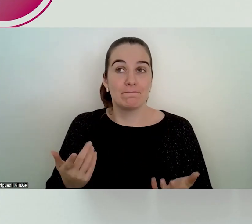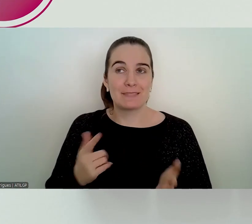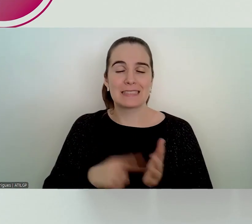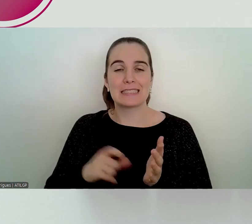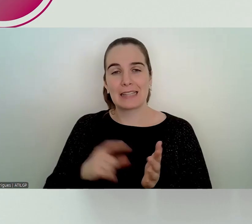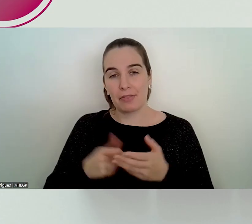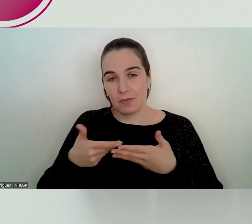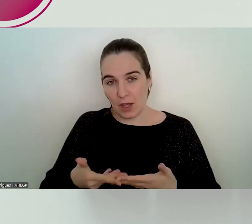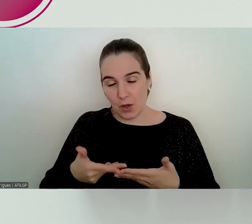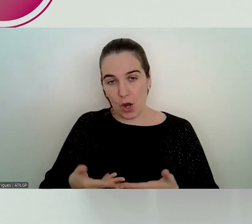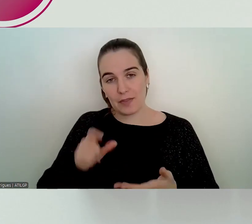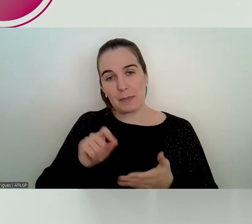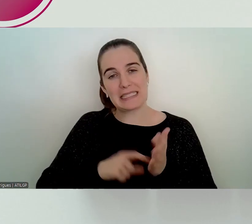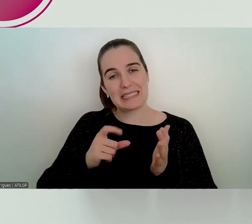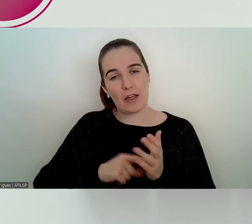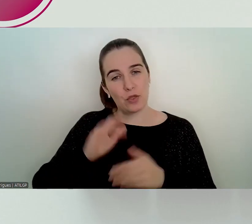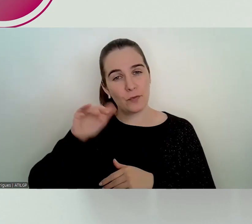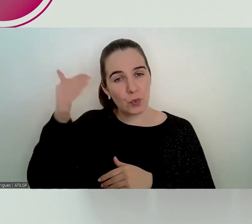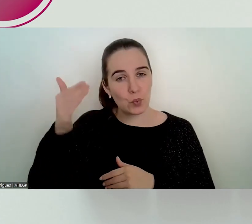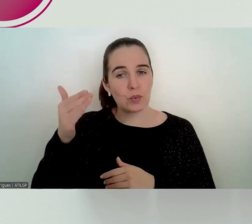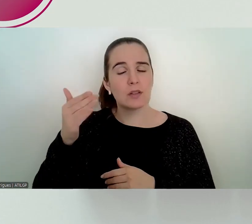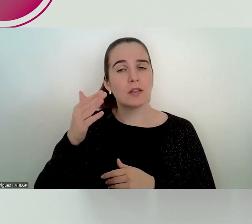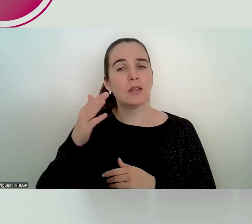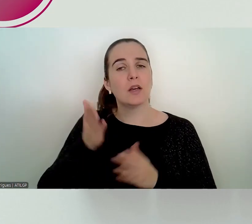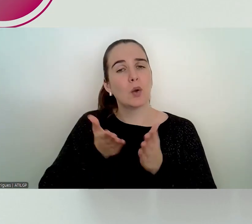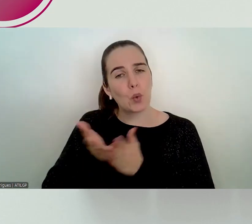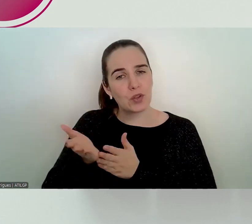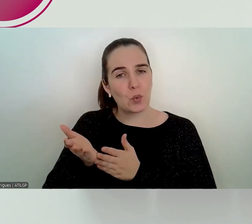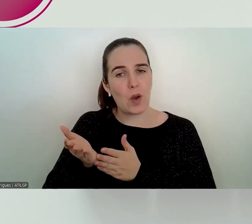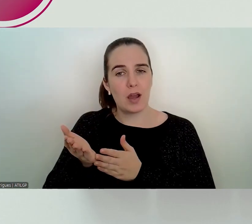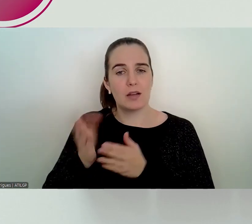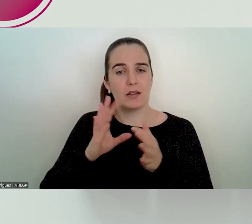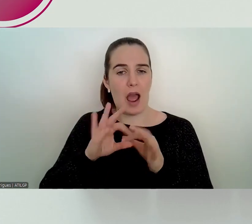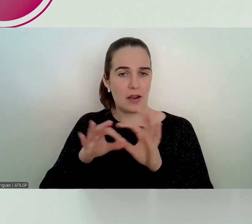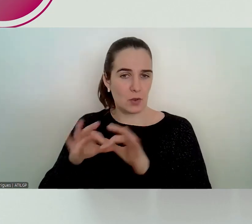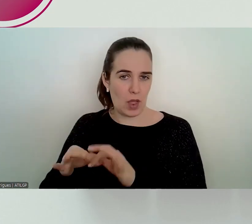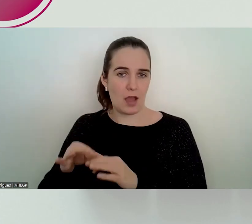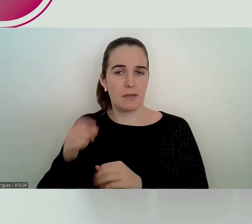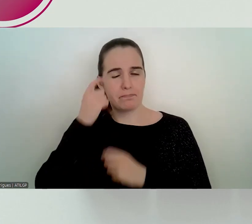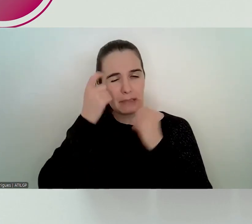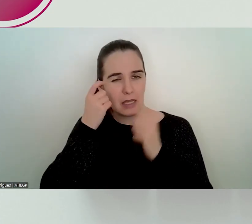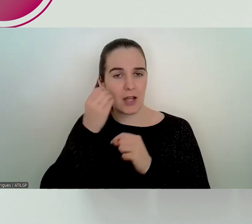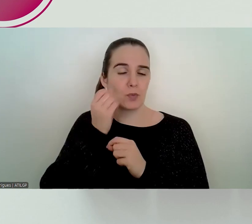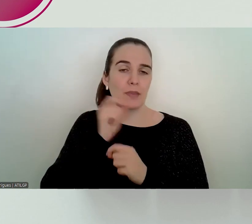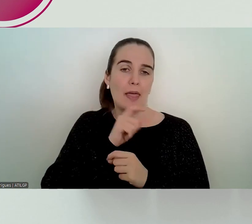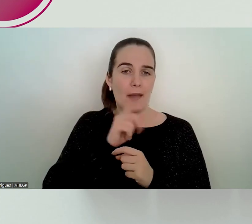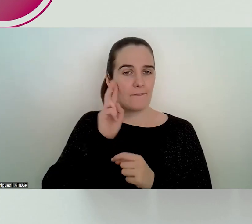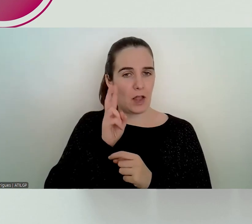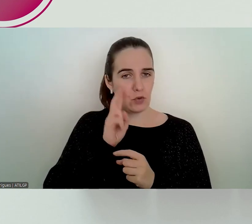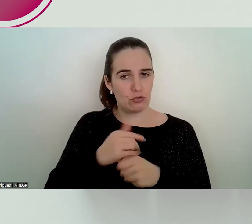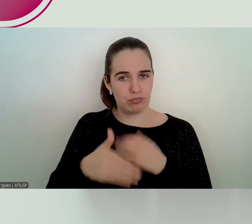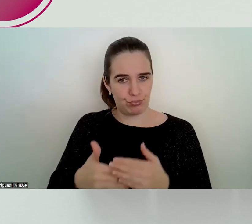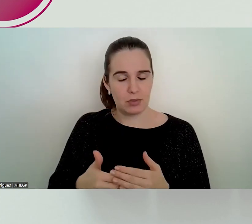de agora e do futuro, de continuar naturalmente a conseguir ponderar e articular a aplicação destes valores, que são